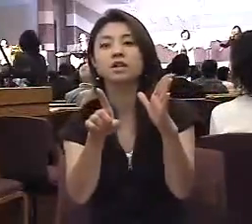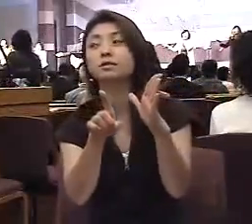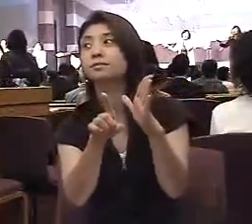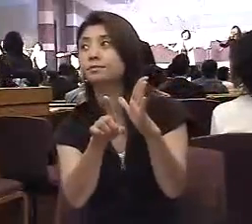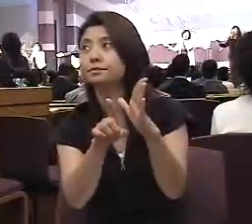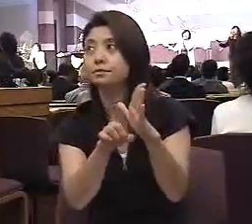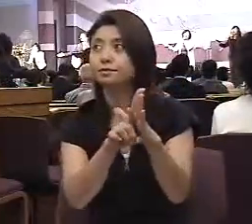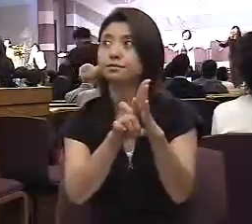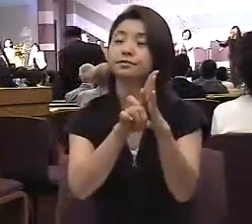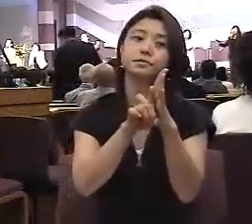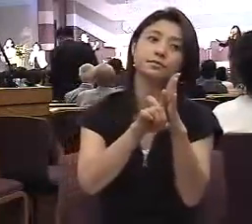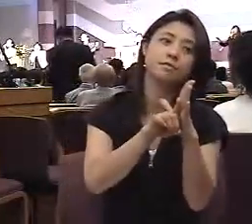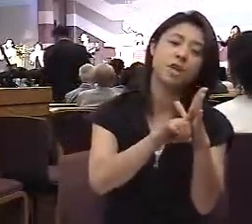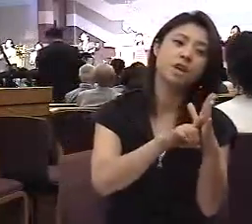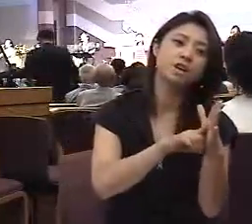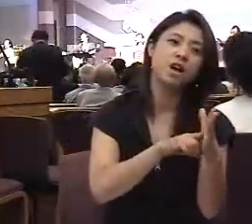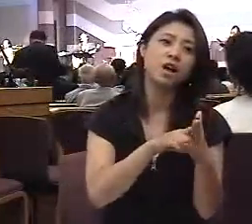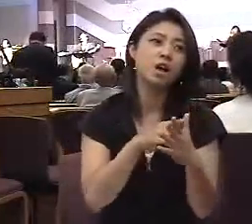믿습니다.